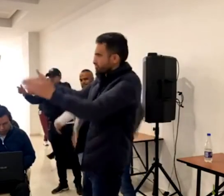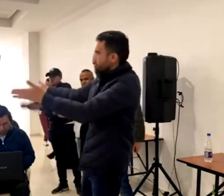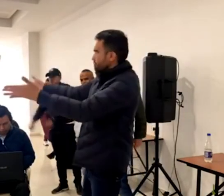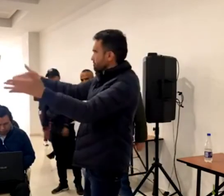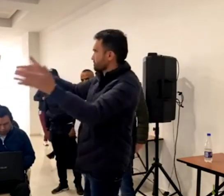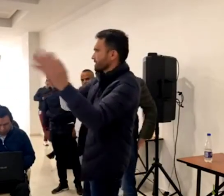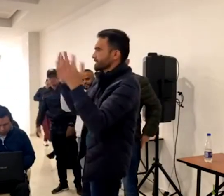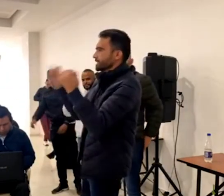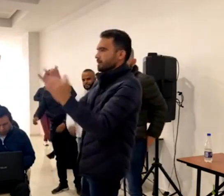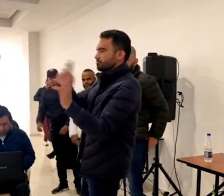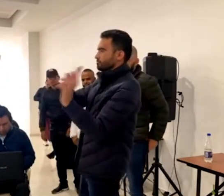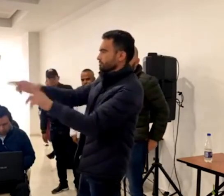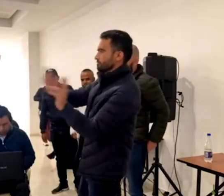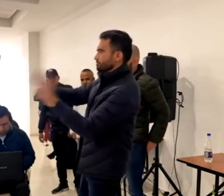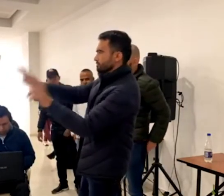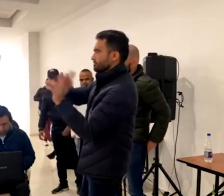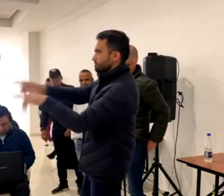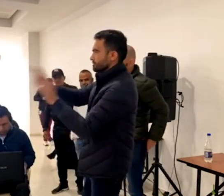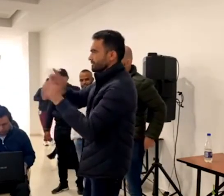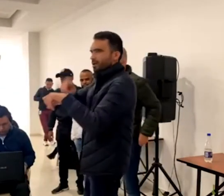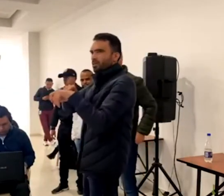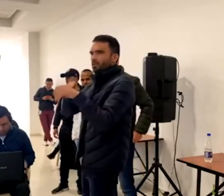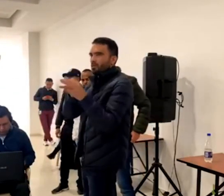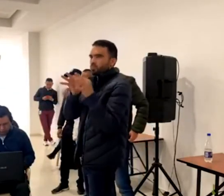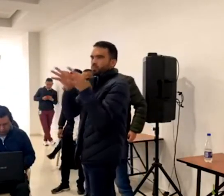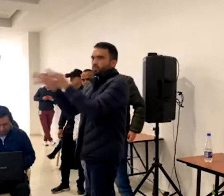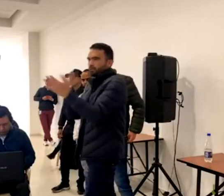entonces que las comunicaciones